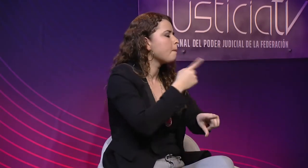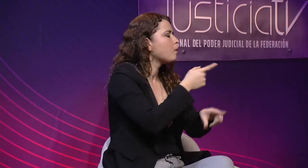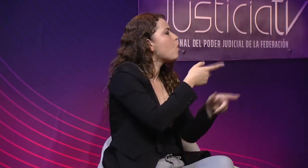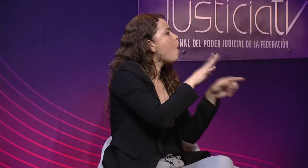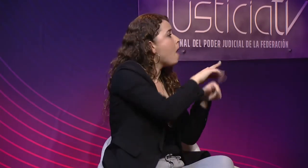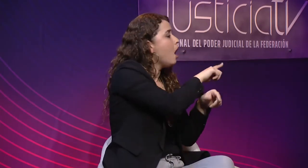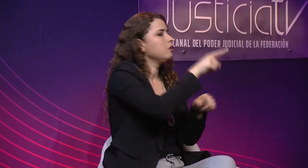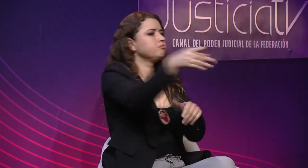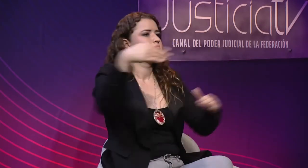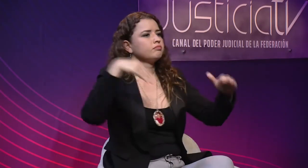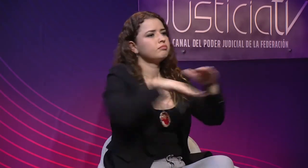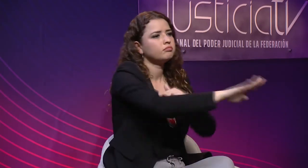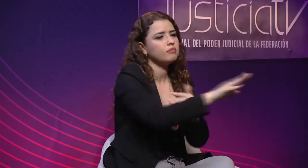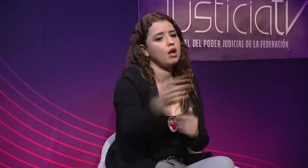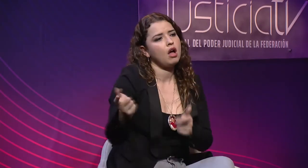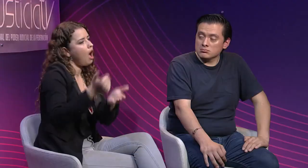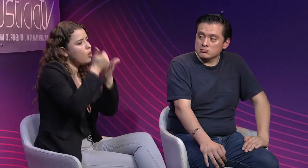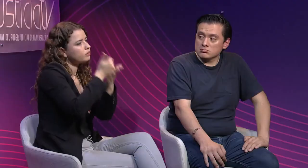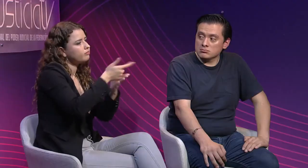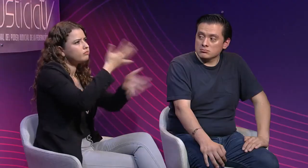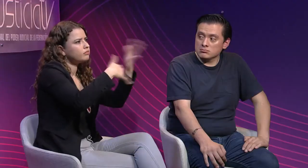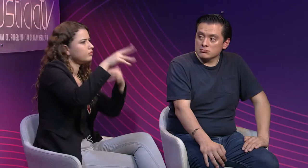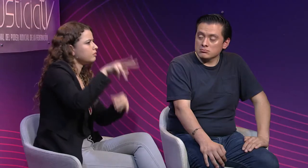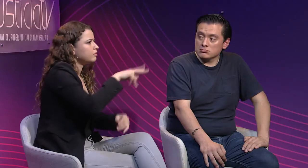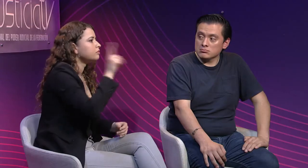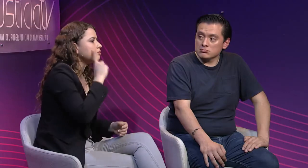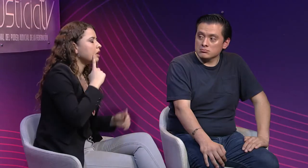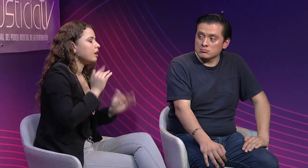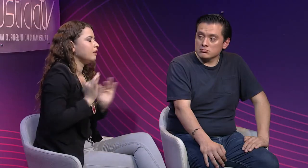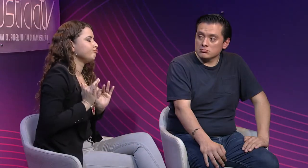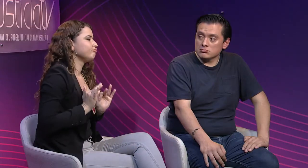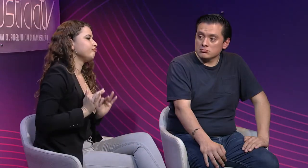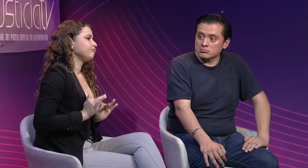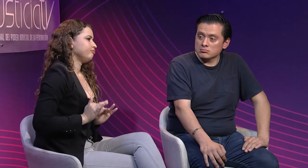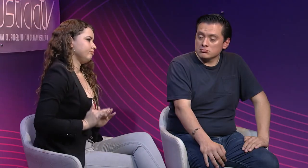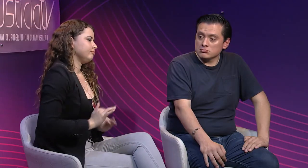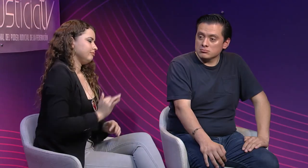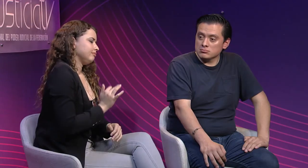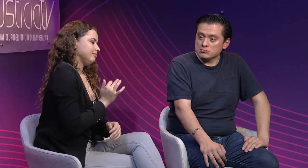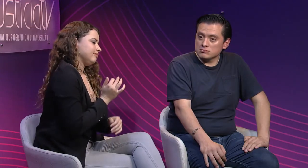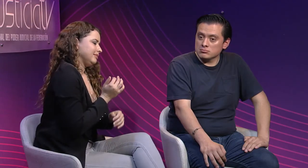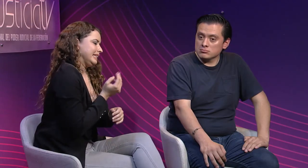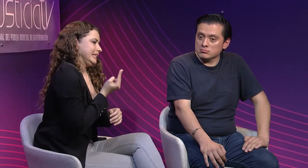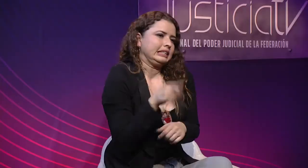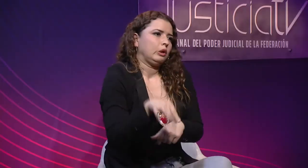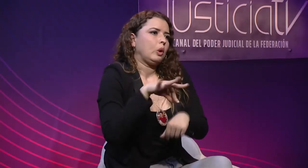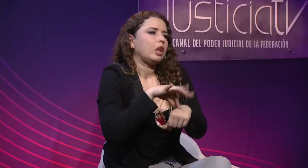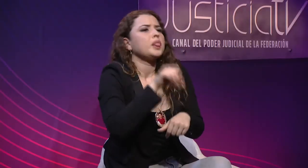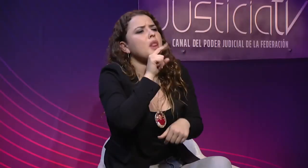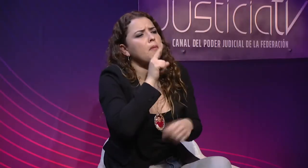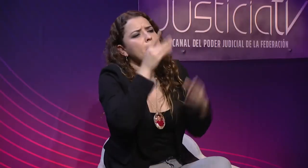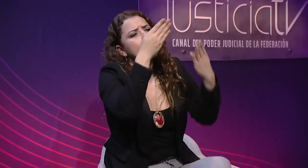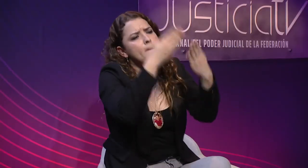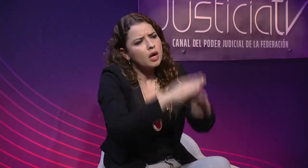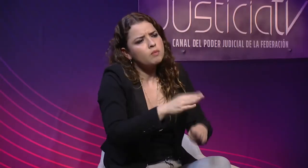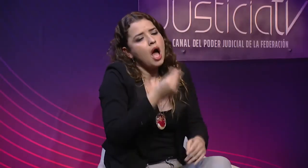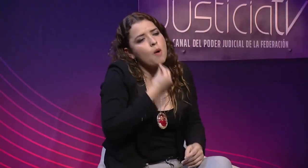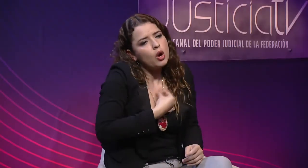padeciendo. Y entonces eso ayudaría muchísimo más a sentirnos mucho mejor con ese servicio. Entonces, en el ámbito